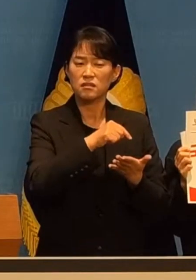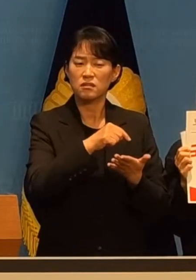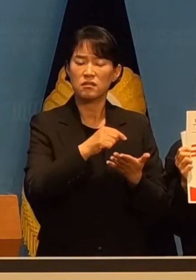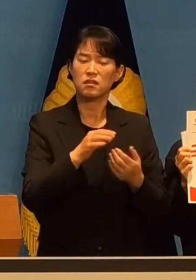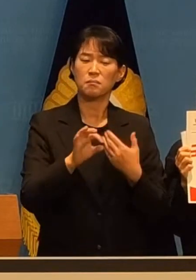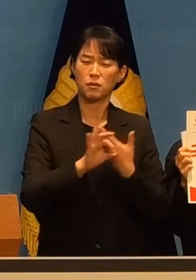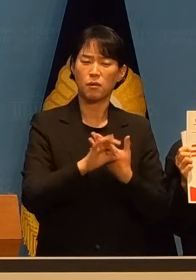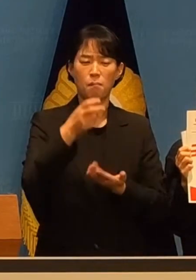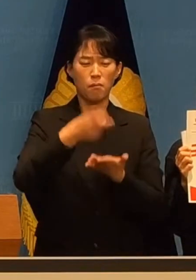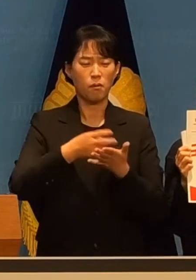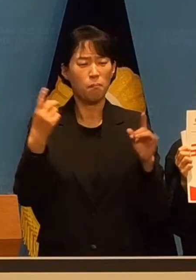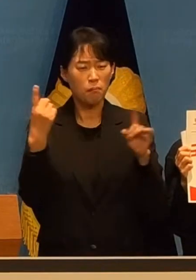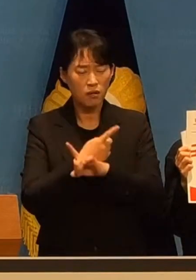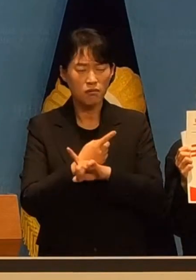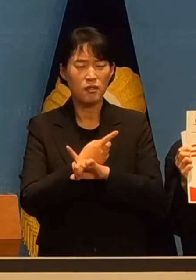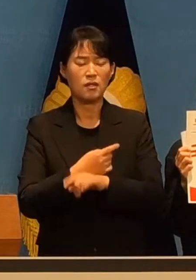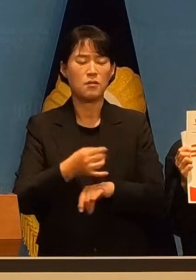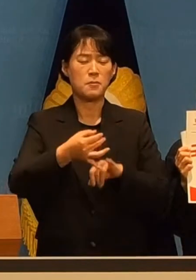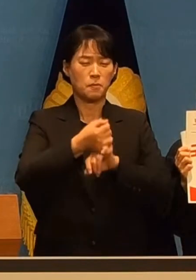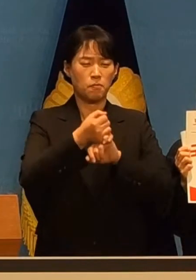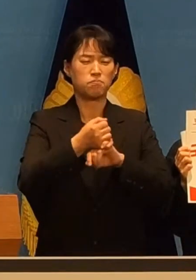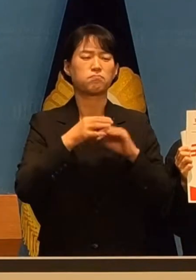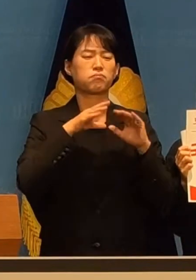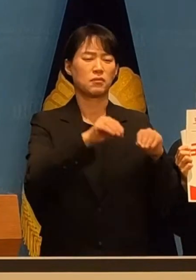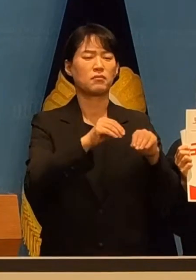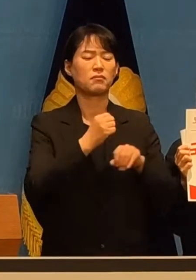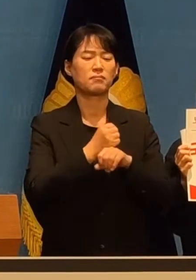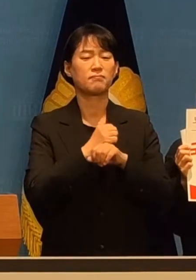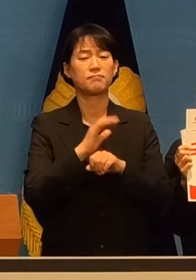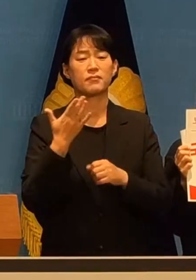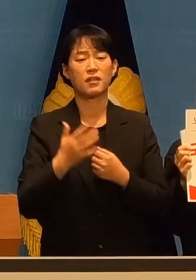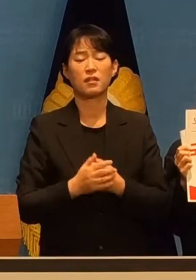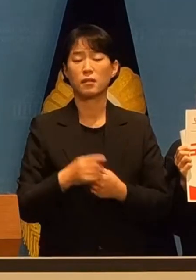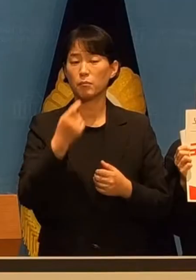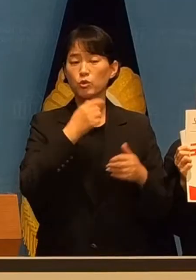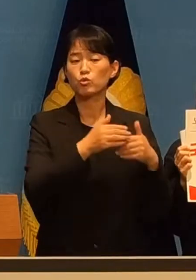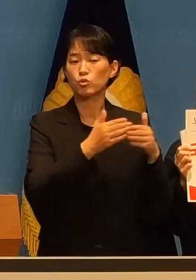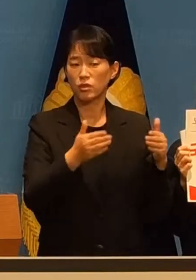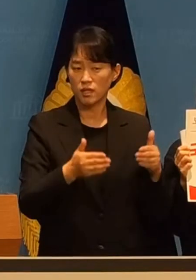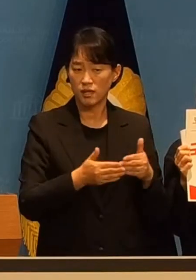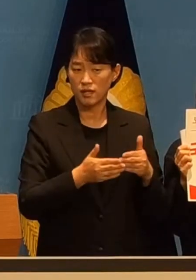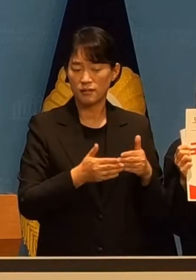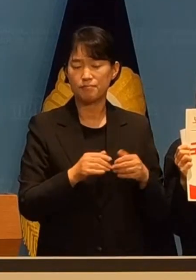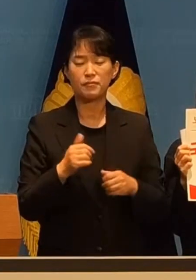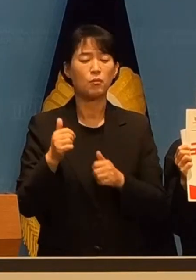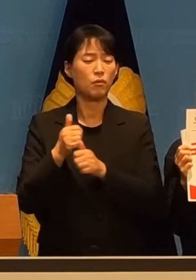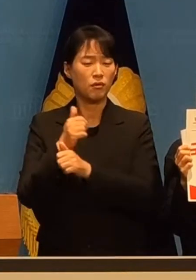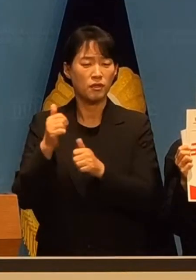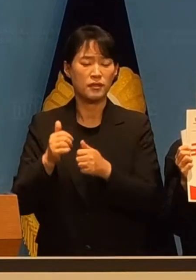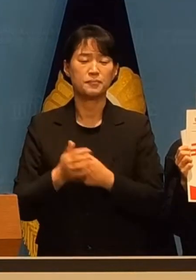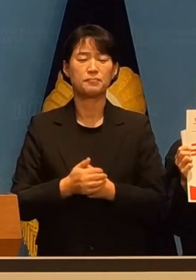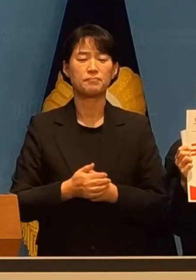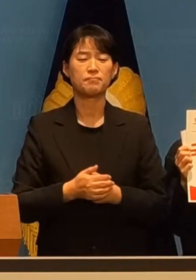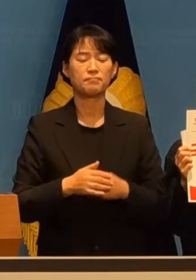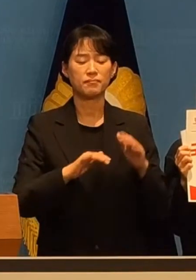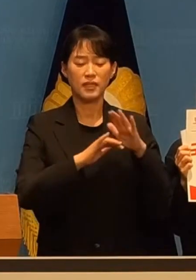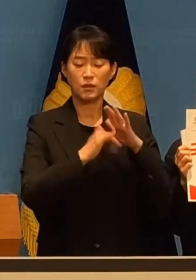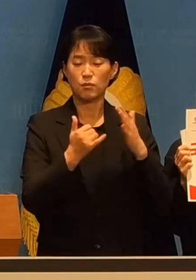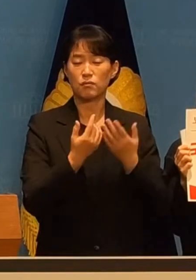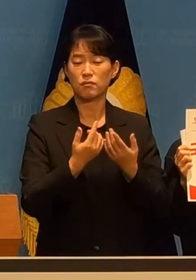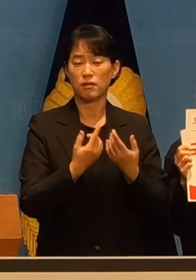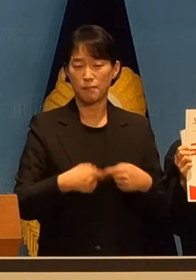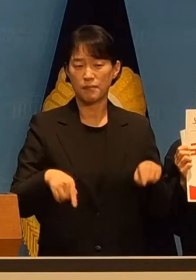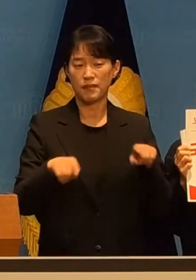법을 바꿔서라도 반드시 멈추게 하겠습니다. 더불어민주당 을지로위원회는 유족 여러분들과